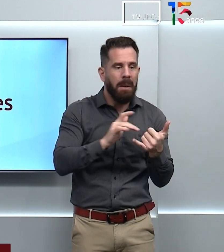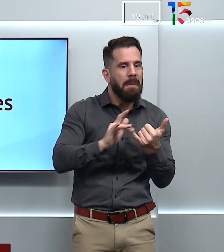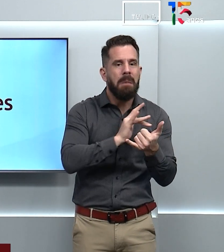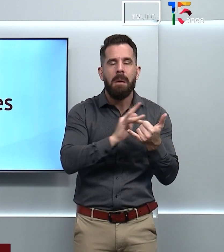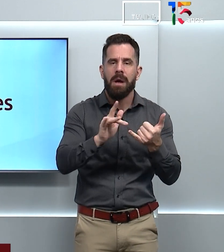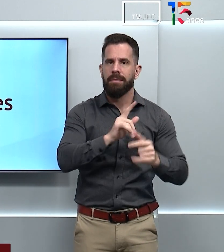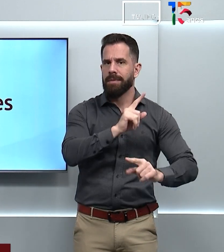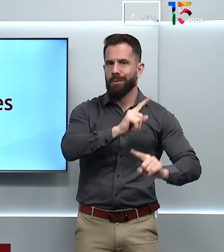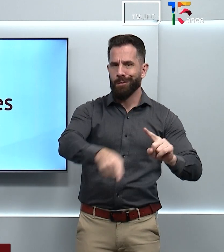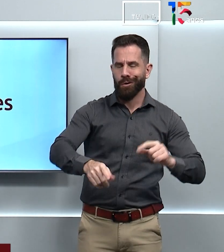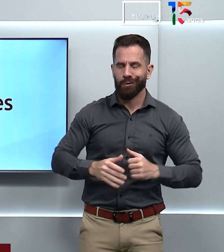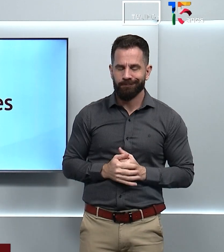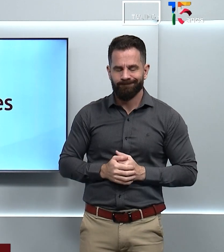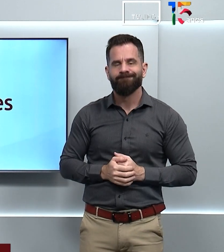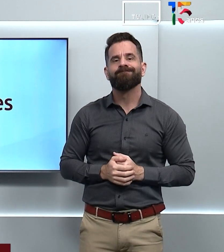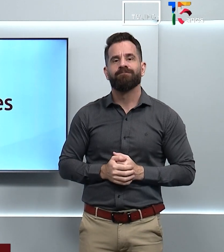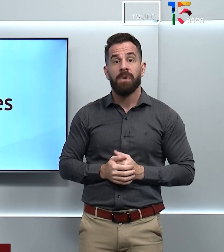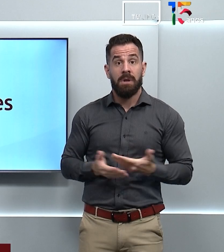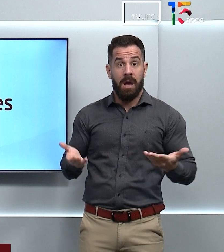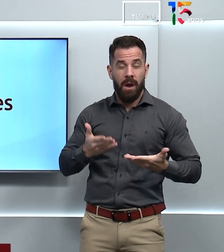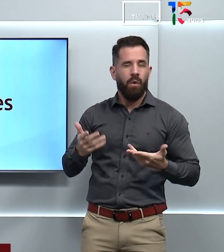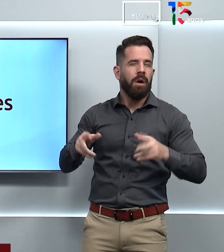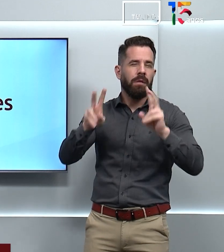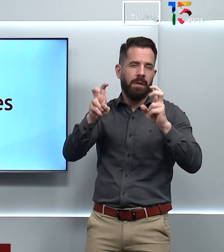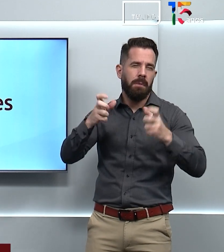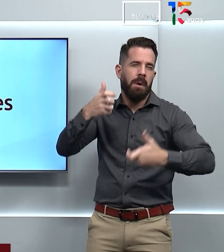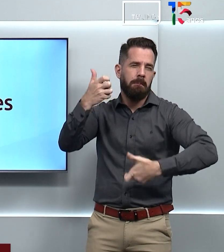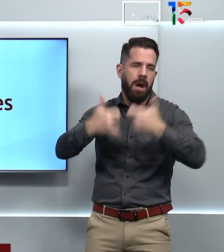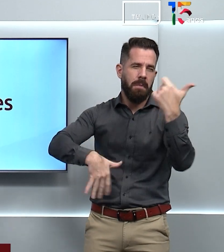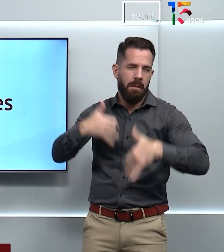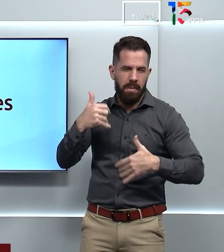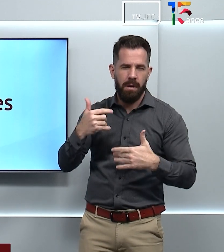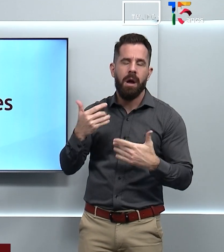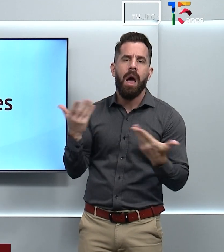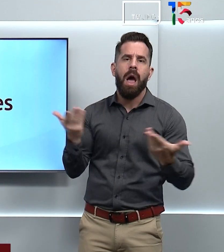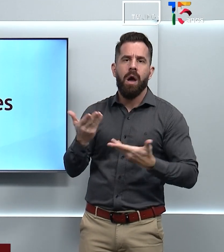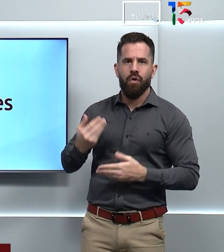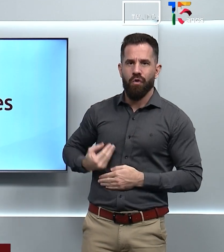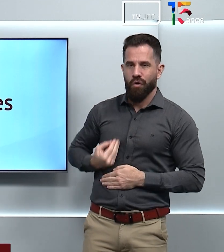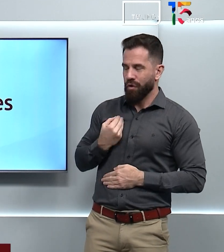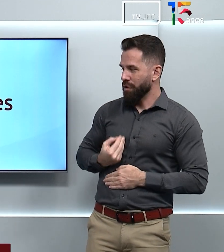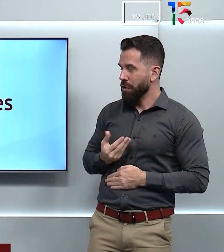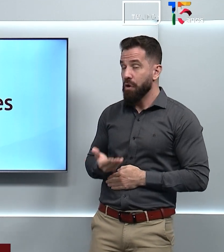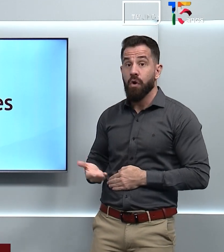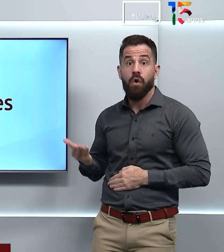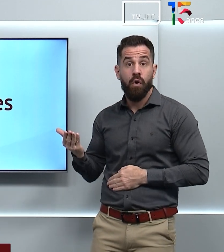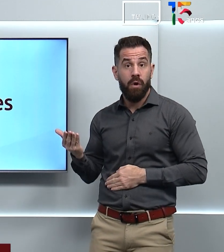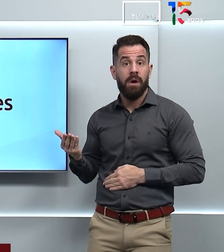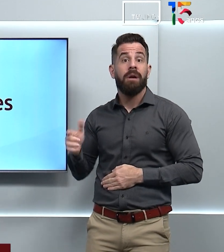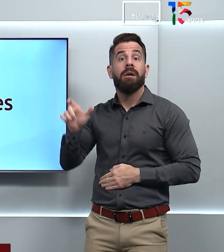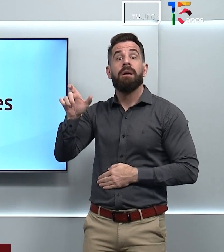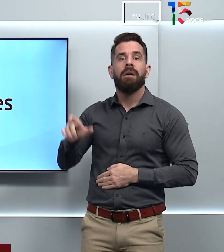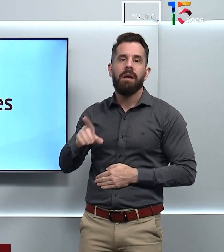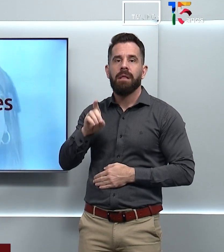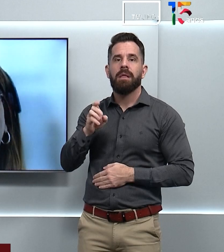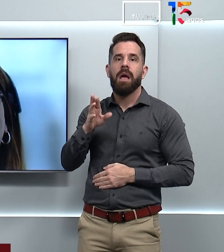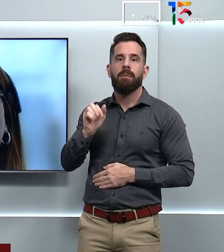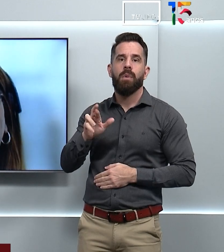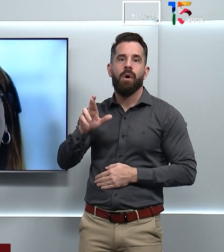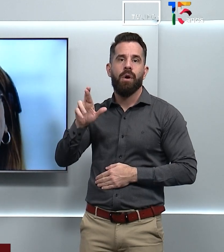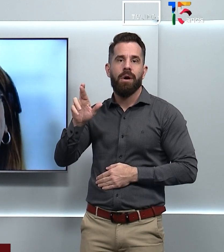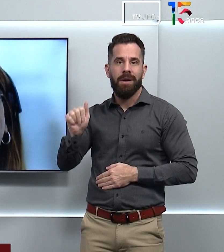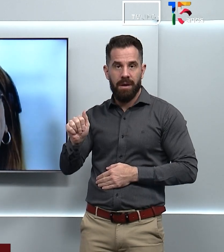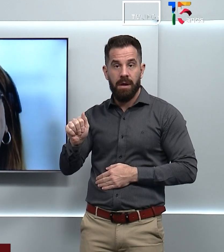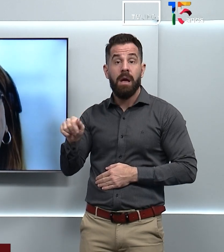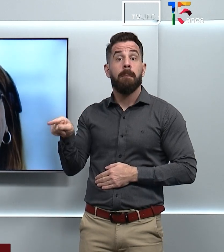gente falar um pouco mais sobre esse assunto, a gente vai receber a nossa convidada remota de hoje, que é a Débora